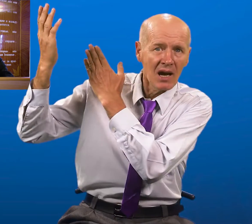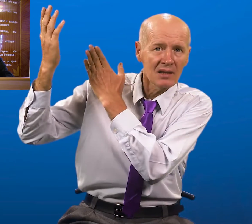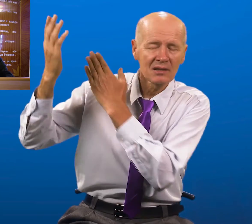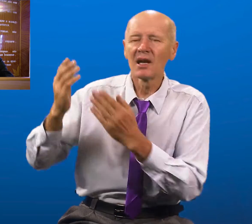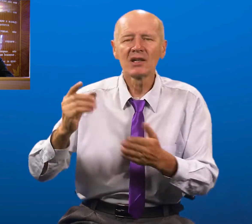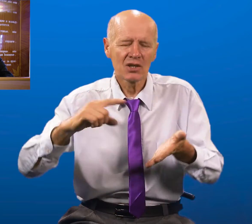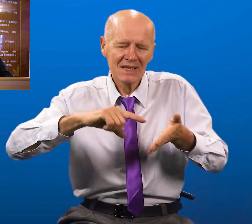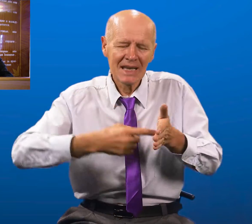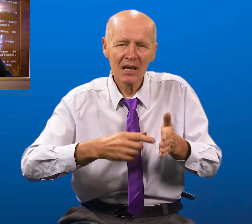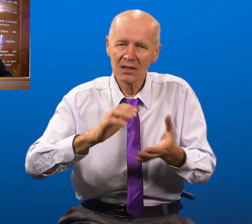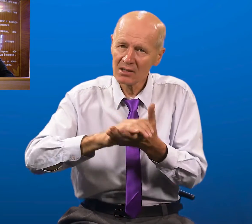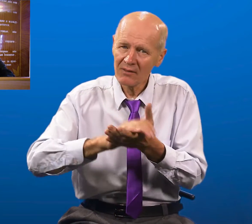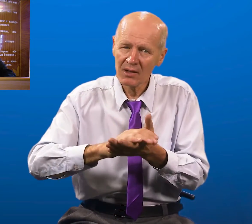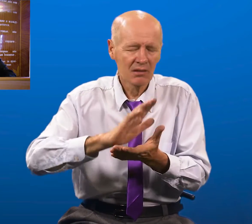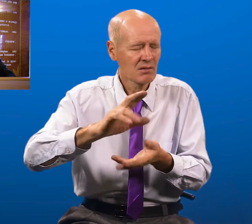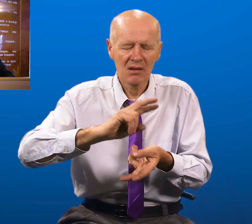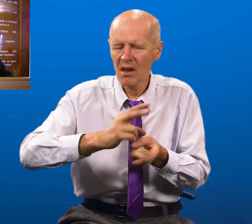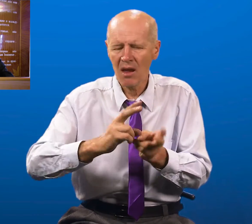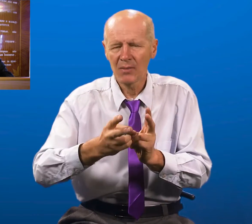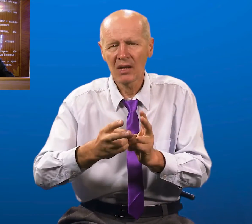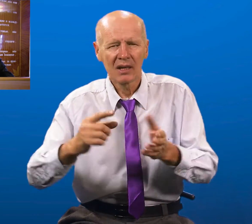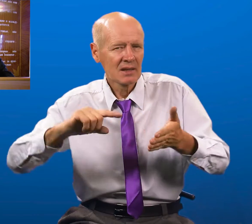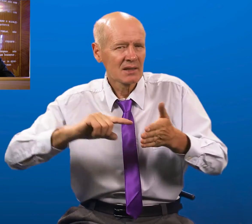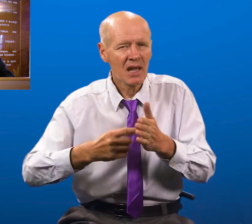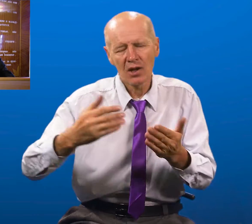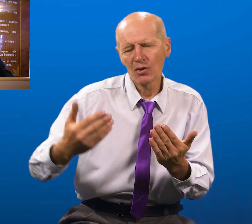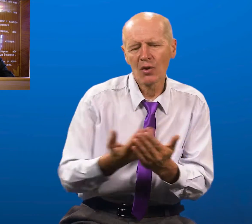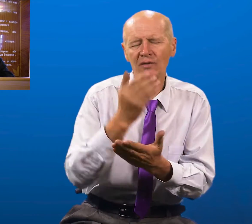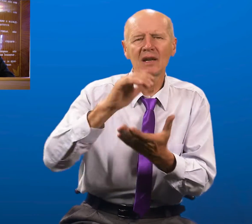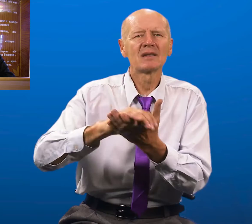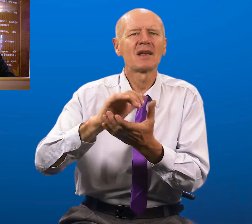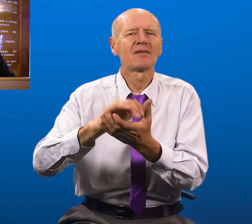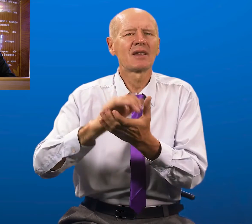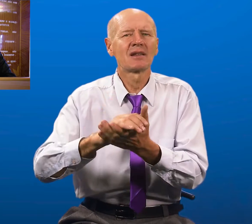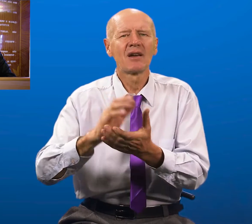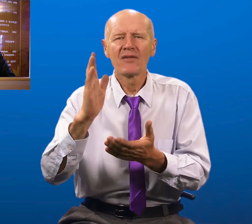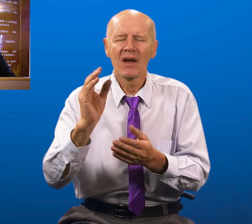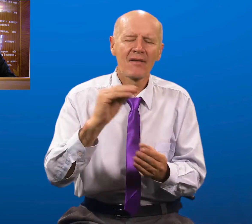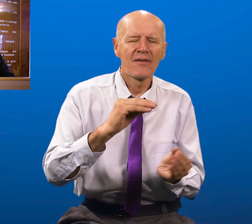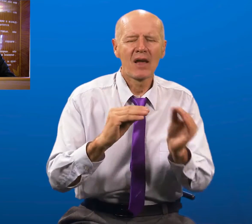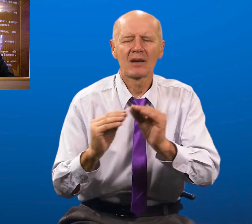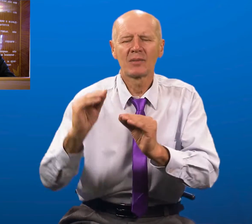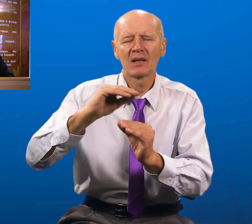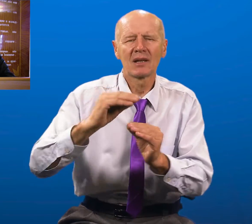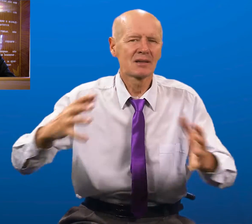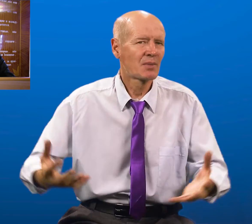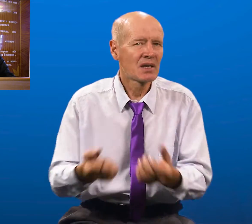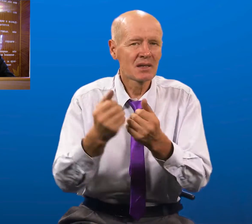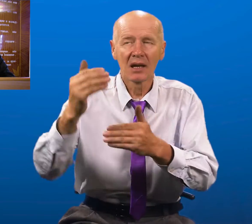изменилась сама цель завета. Цель нового завета заключалась в формировании